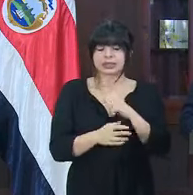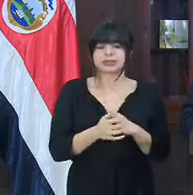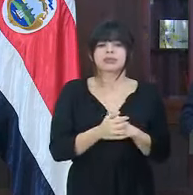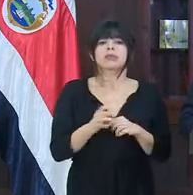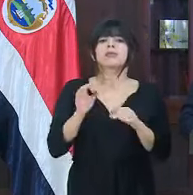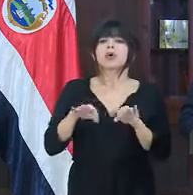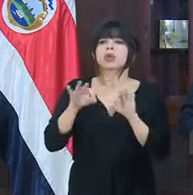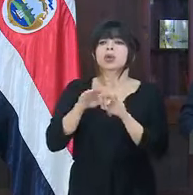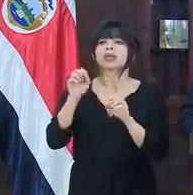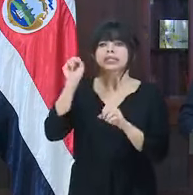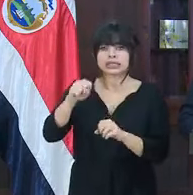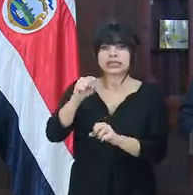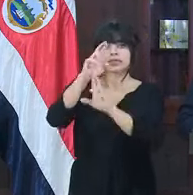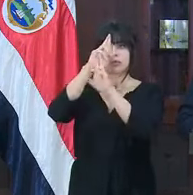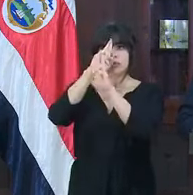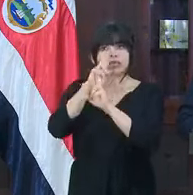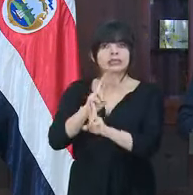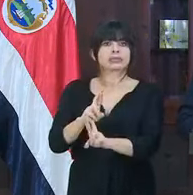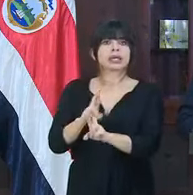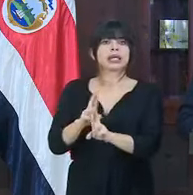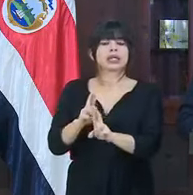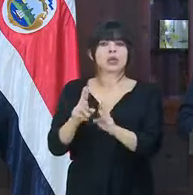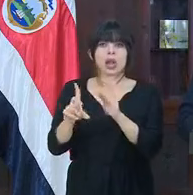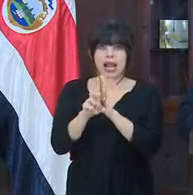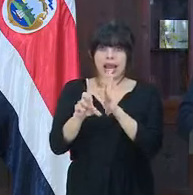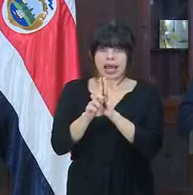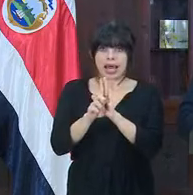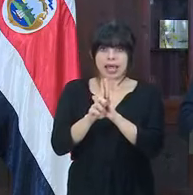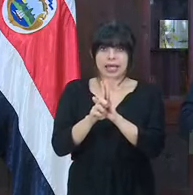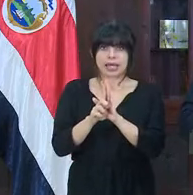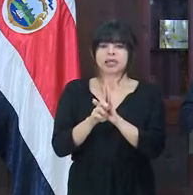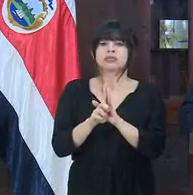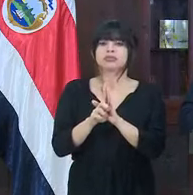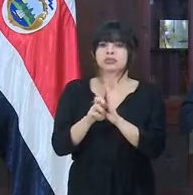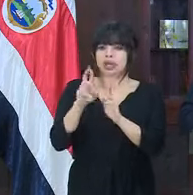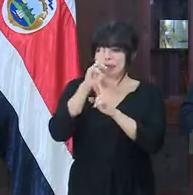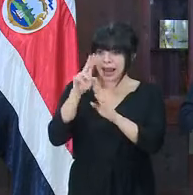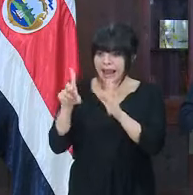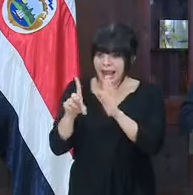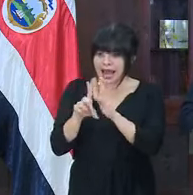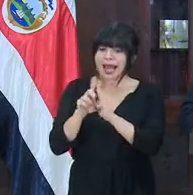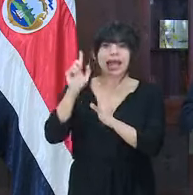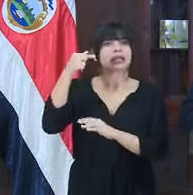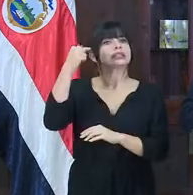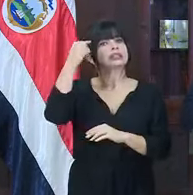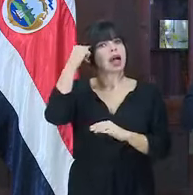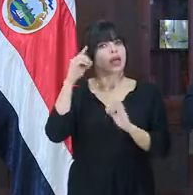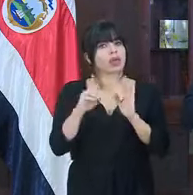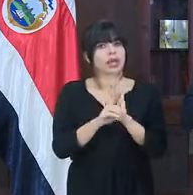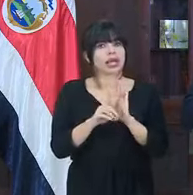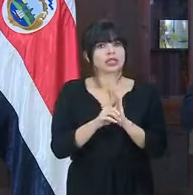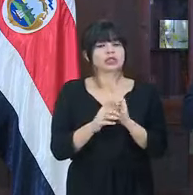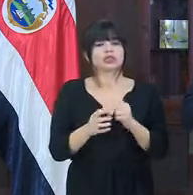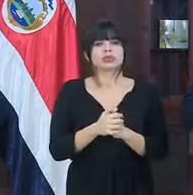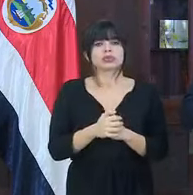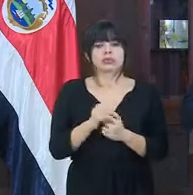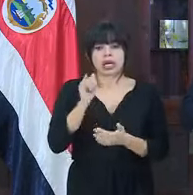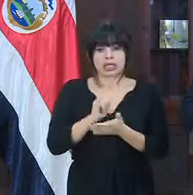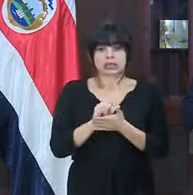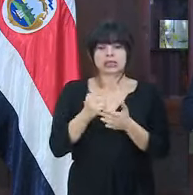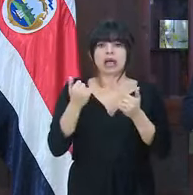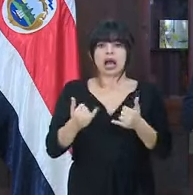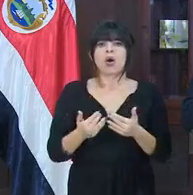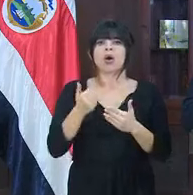el respeto a nuestra legislación y a las leyes y al Estado de Derecho. Así las cosas, voy